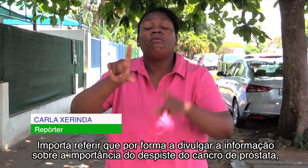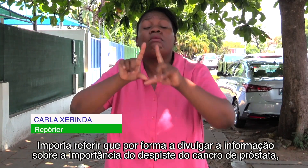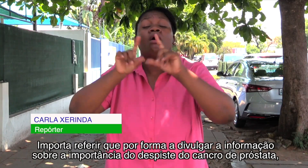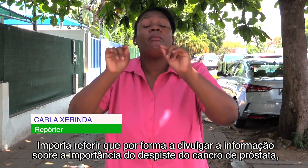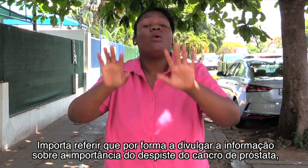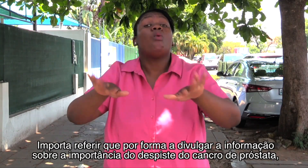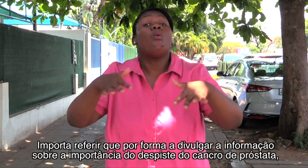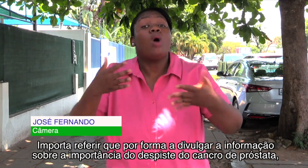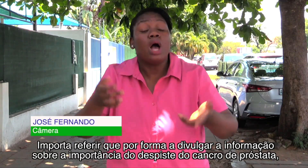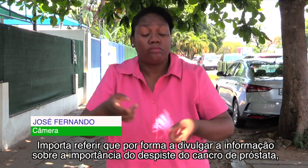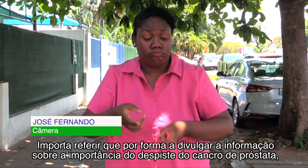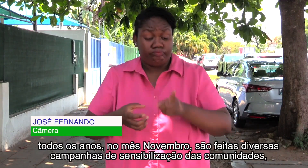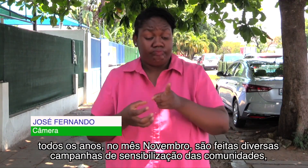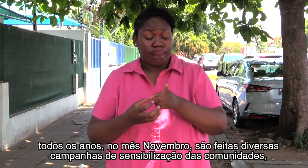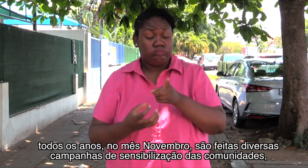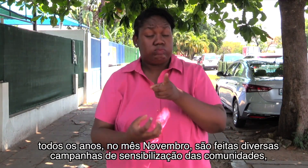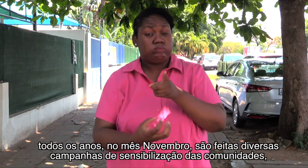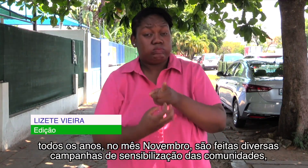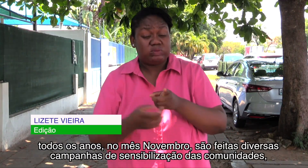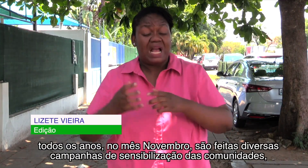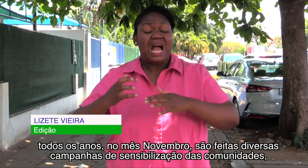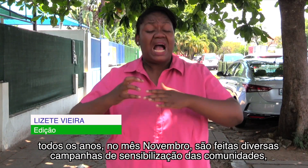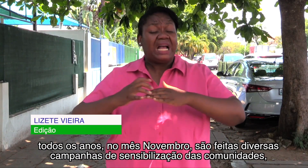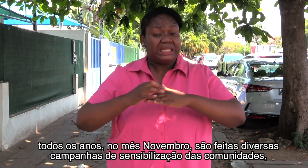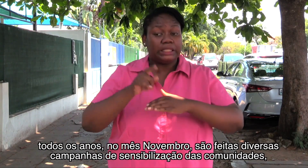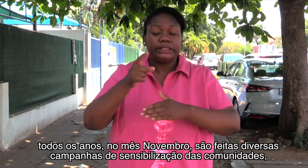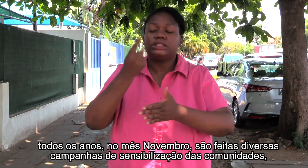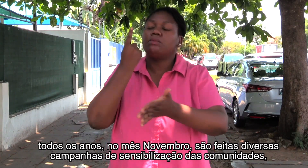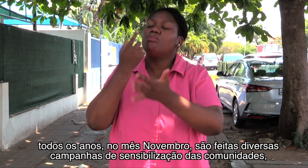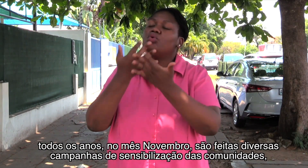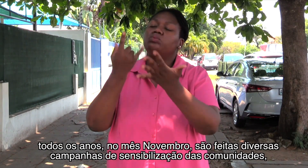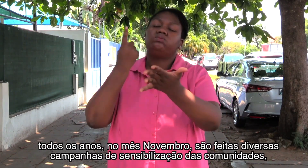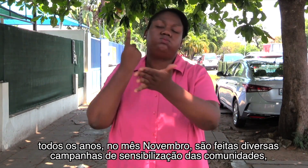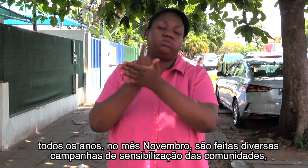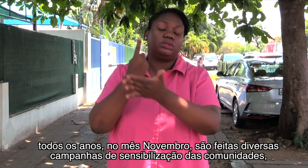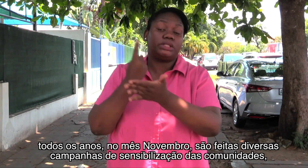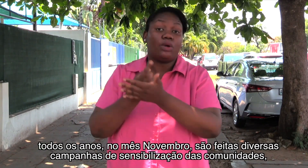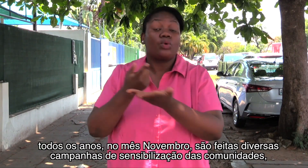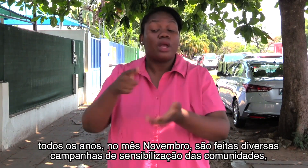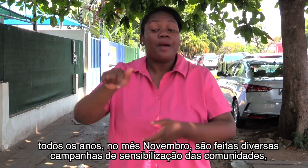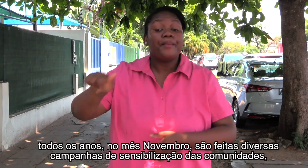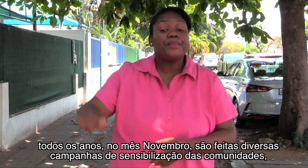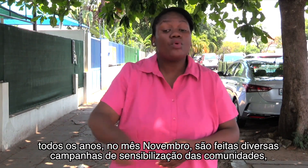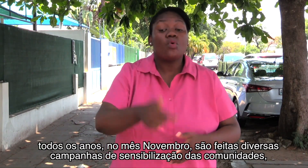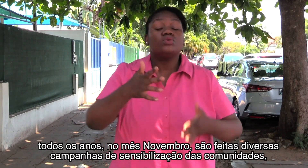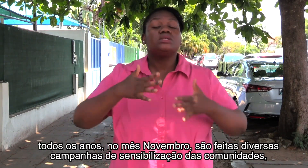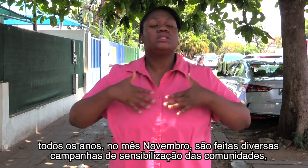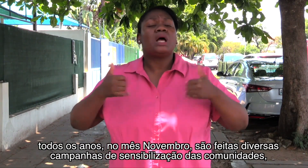do cancro da próstata, todos os anos, no mês de novembro, são feitas diversas campanhas de sensibilização das comunidades